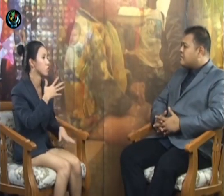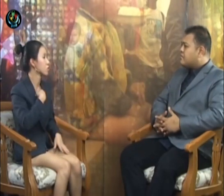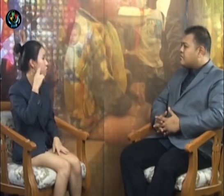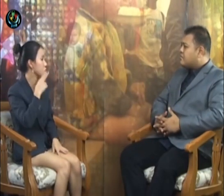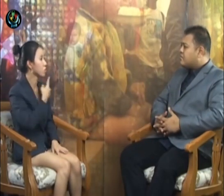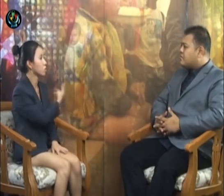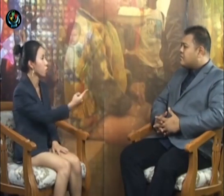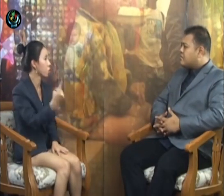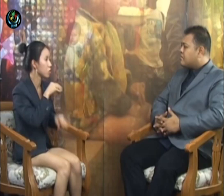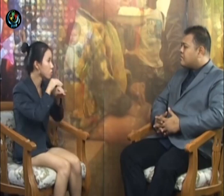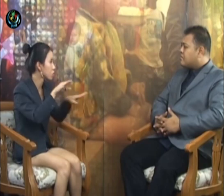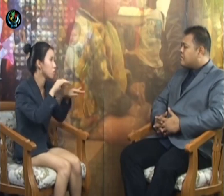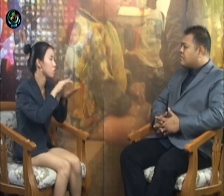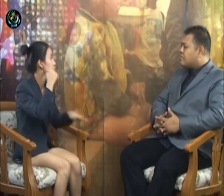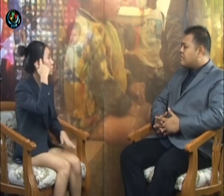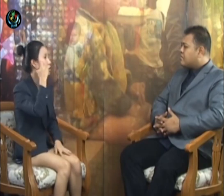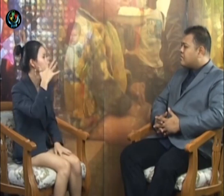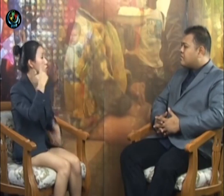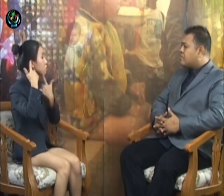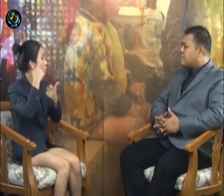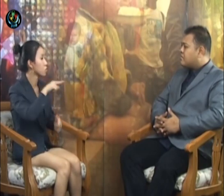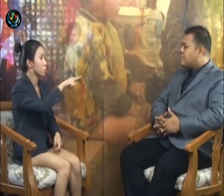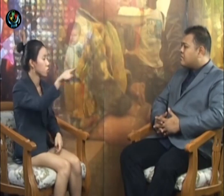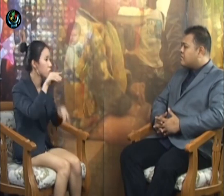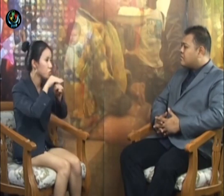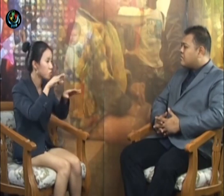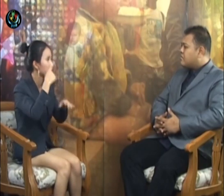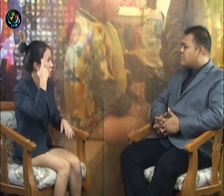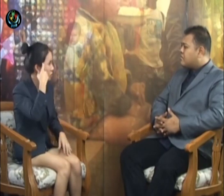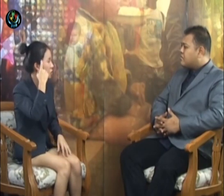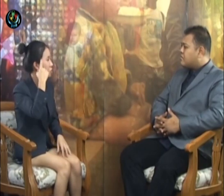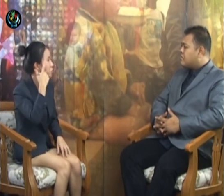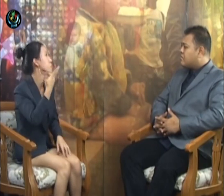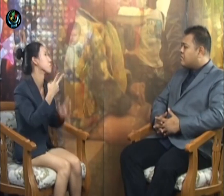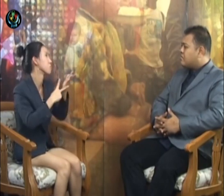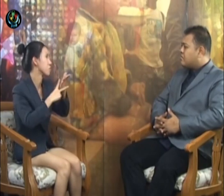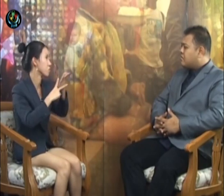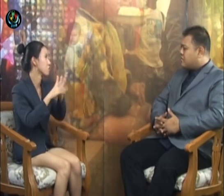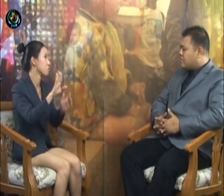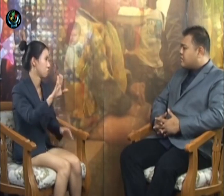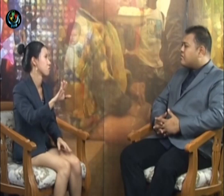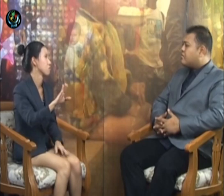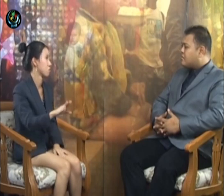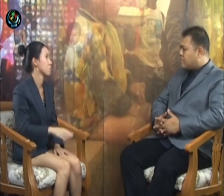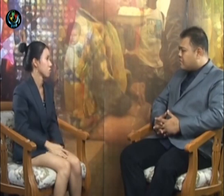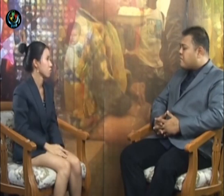တွက်တာဝန်ရှိသူတွေကနားမကျသူတွေကိုဘာလို့ရှင်းမပြတာလဲ အာနားမကျသူတွေကိုရှင်းပြမှုမရှိဘူး။ဘာကြောင့်လဲဆိုတော့နားကျ